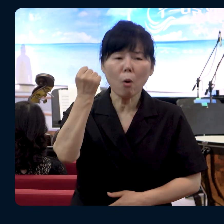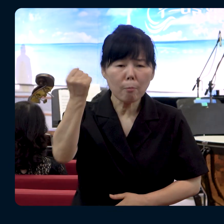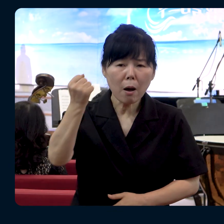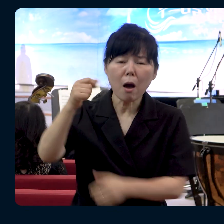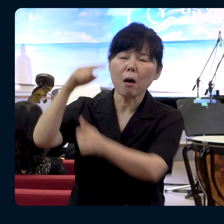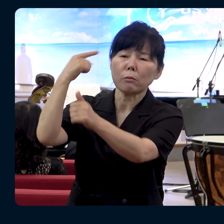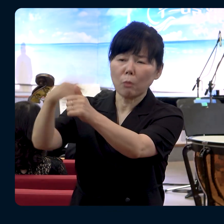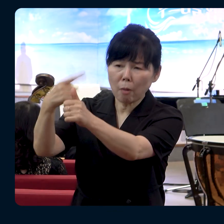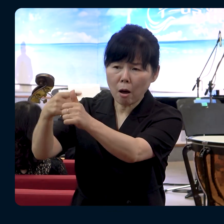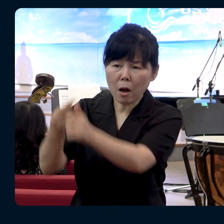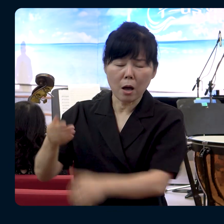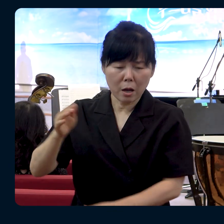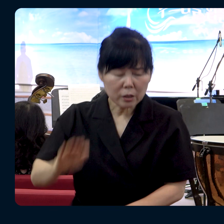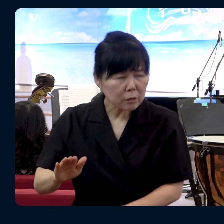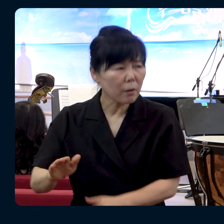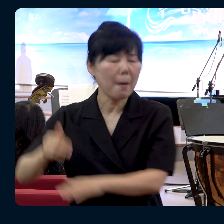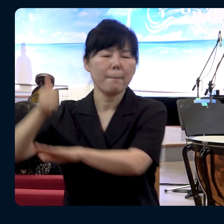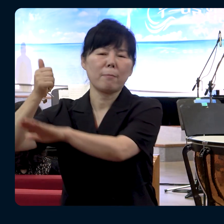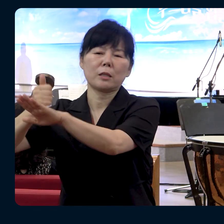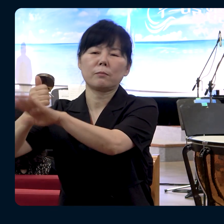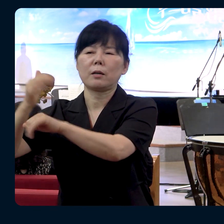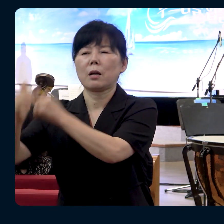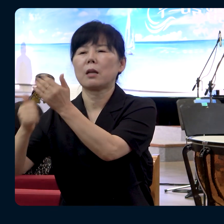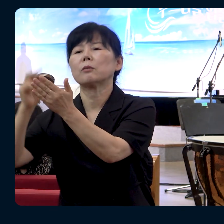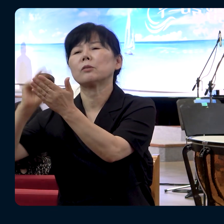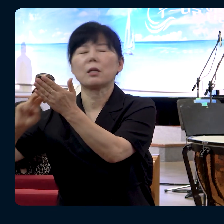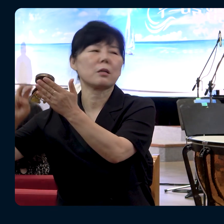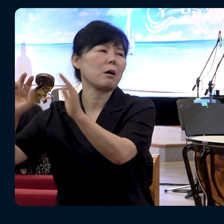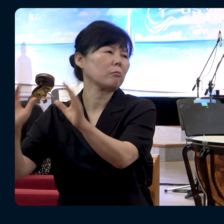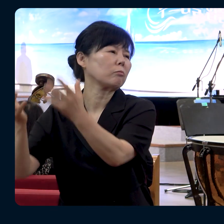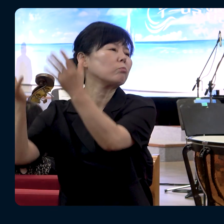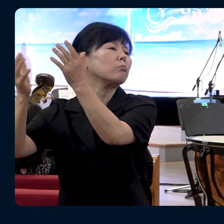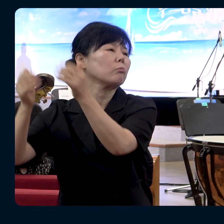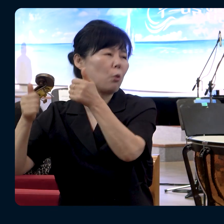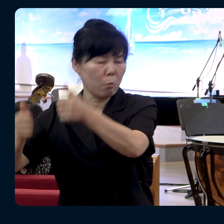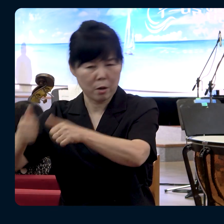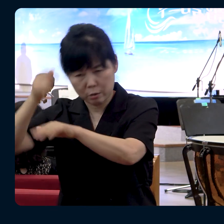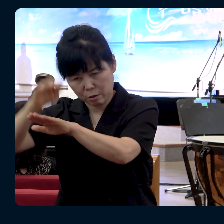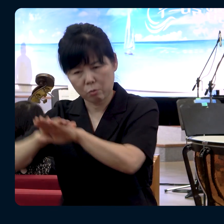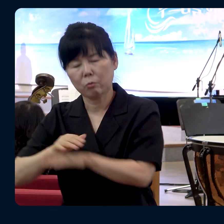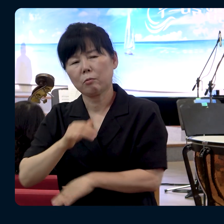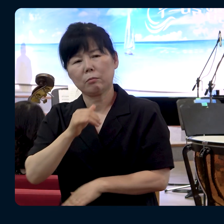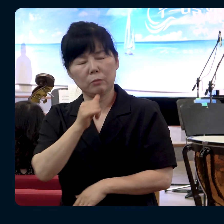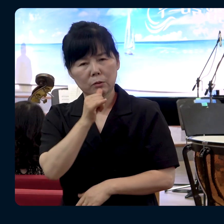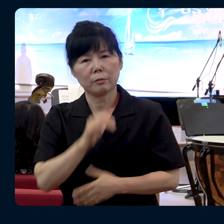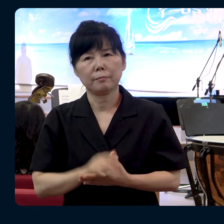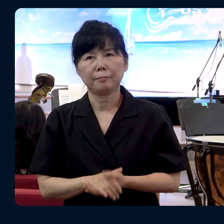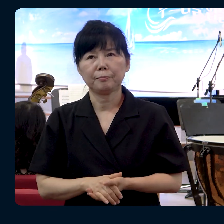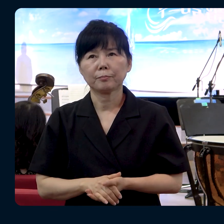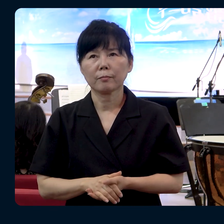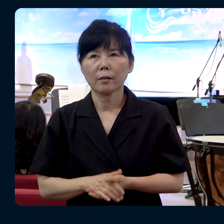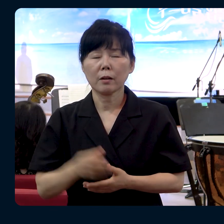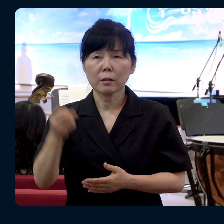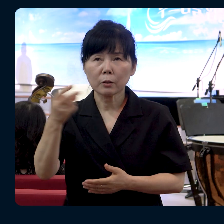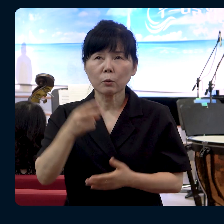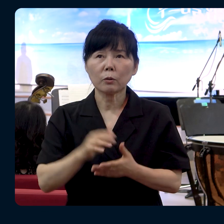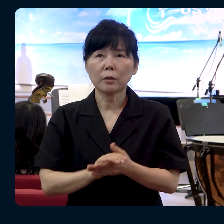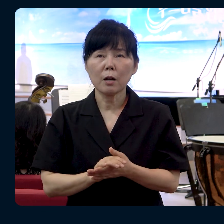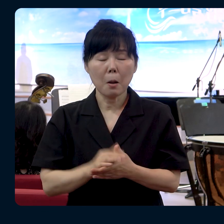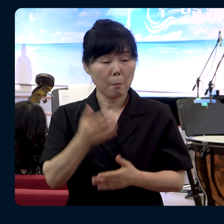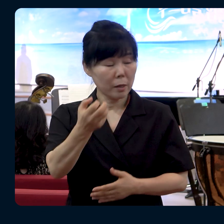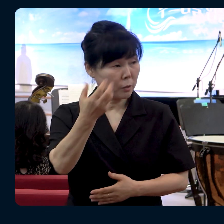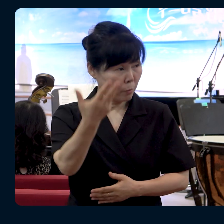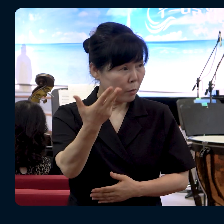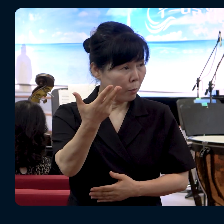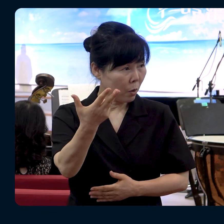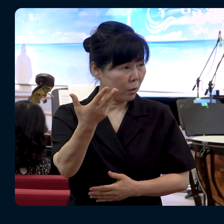겁니다. 팀 켈러는 이 시편 88편의 구절을, 팀 켈러라는 목사님은 설교를 하면서 이 구절을